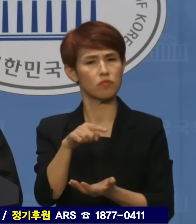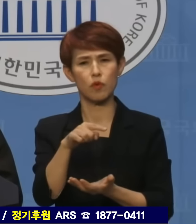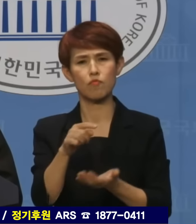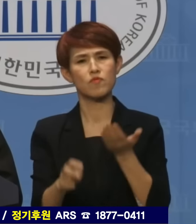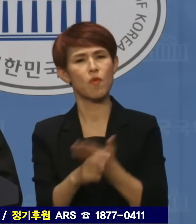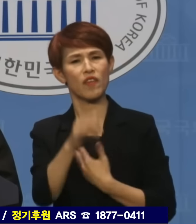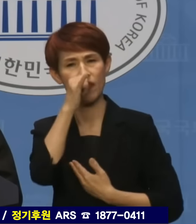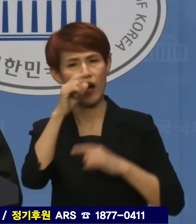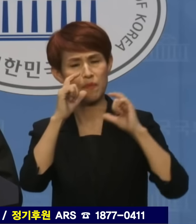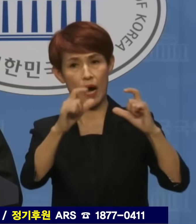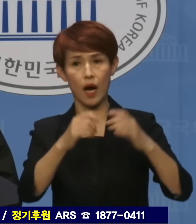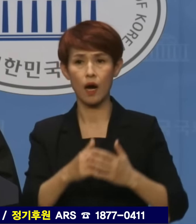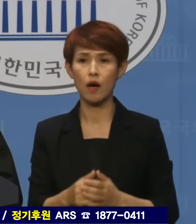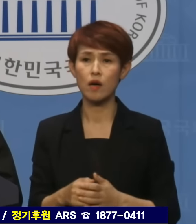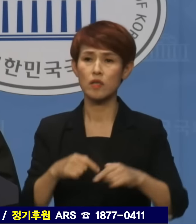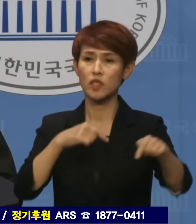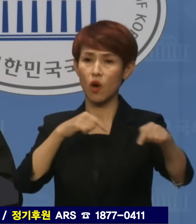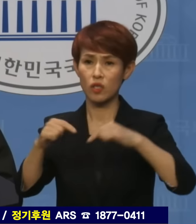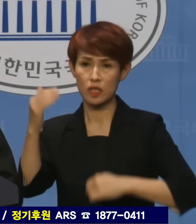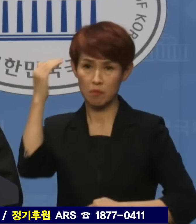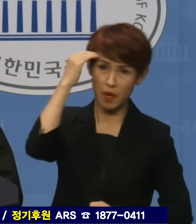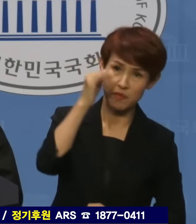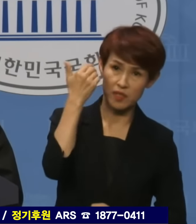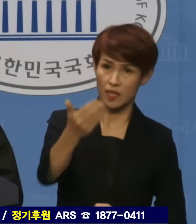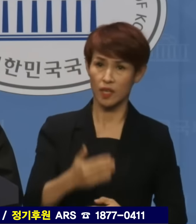판단도 외부의 정치적 공격입니까?